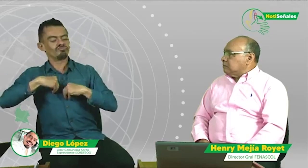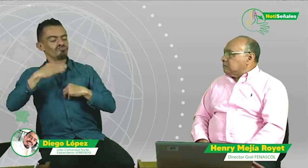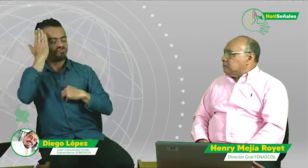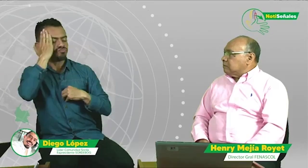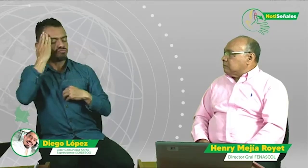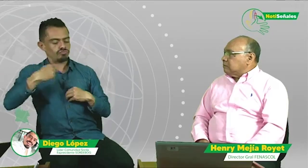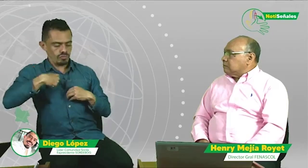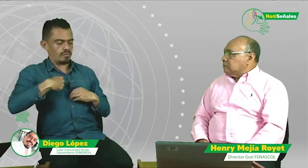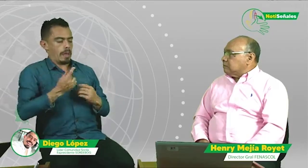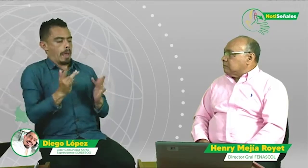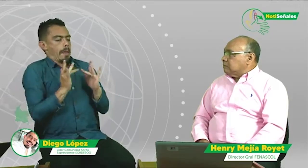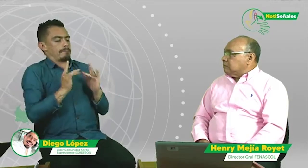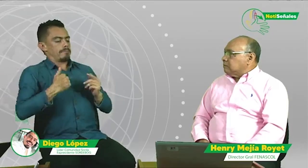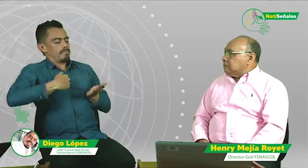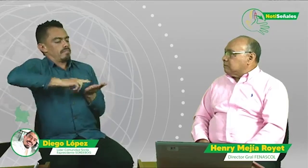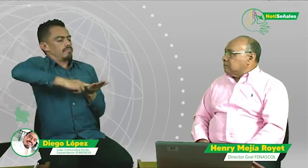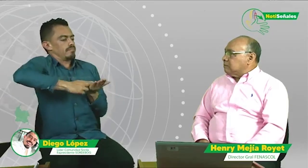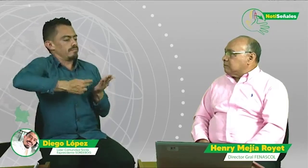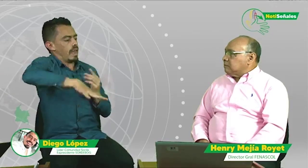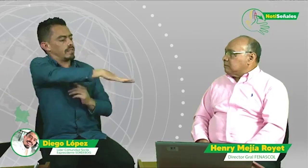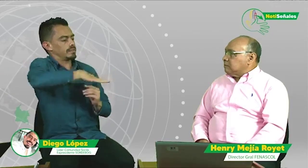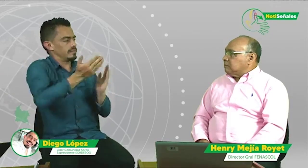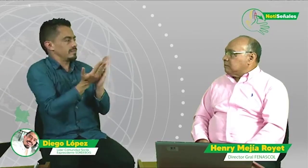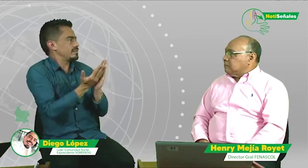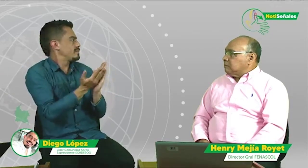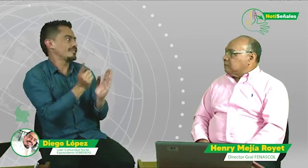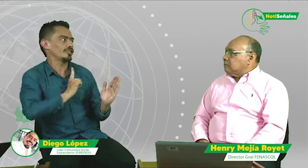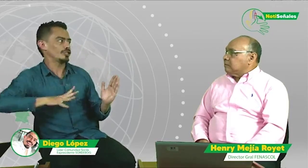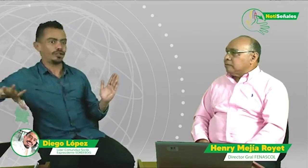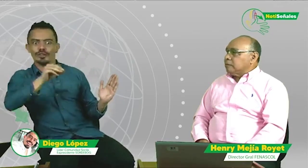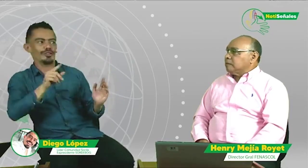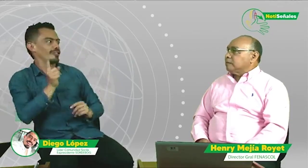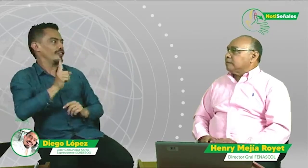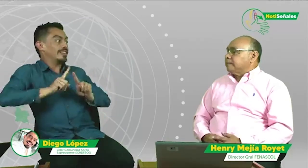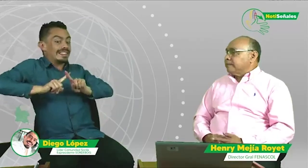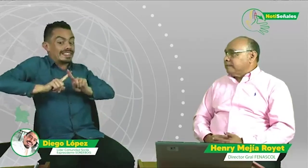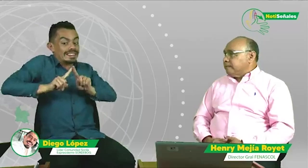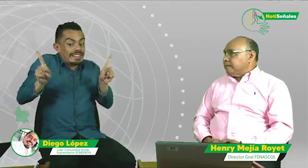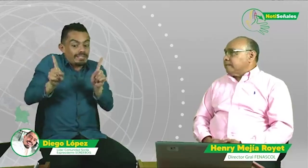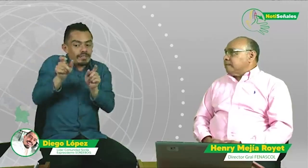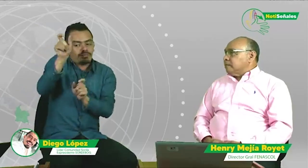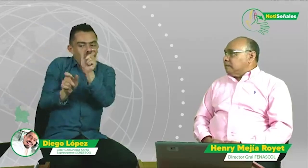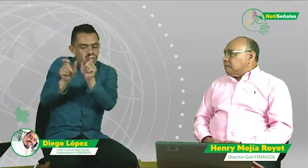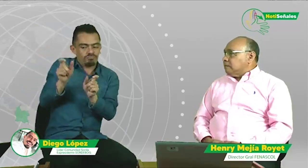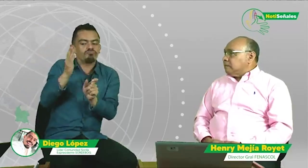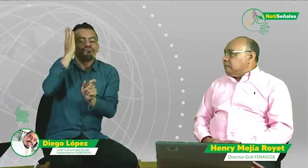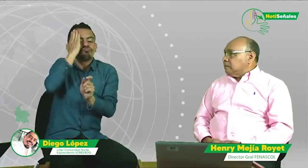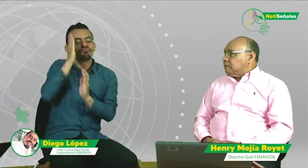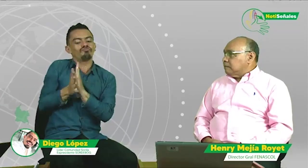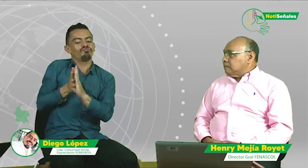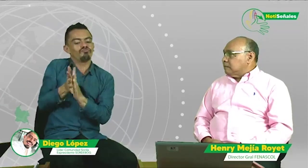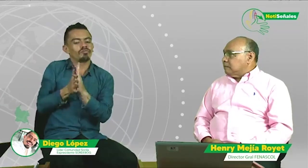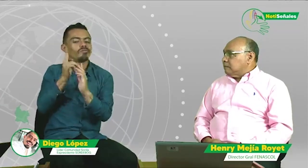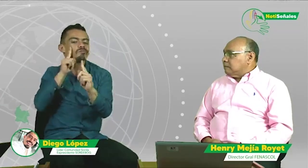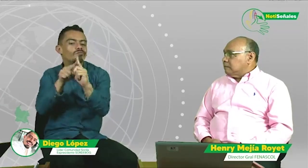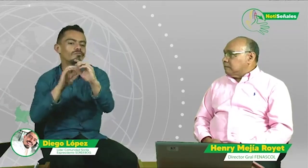sí, Henry. Lo que sucede es que deben existir los perfiles específicos para intérpretes de lengua de